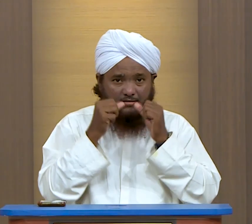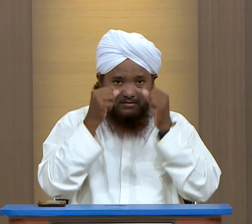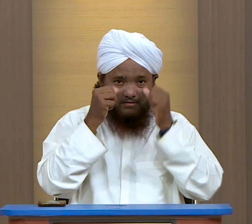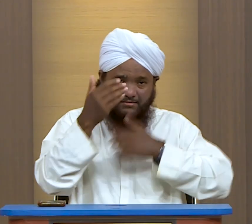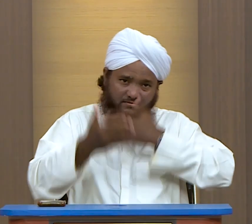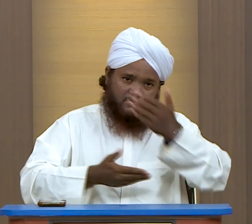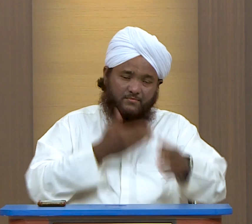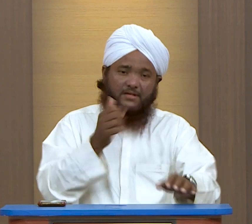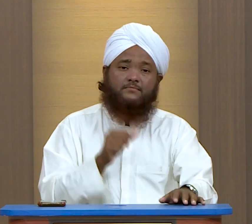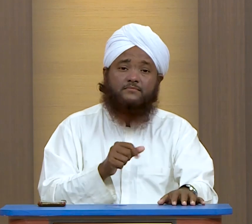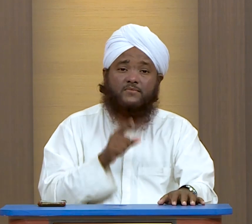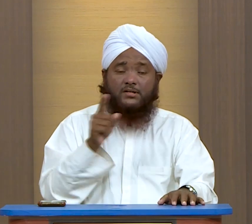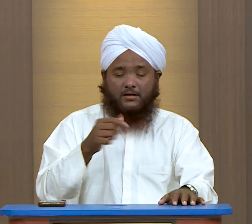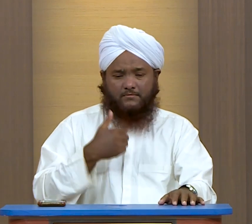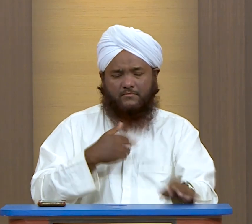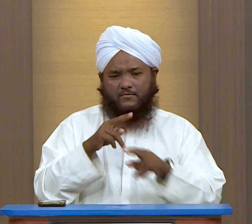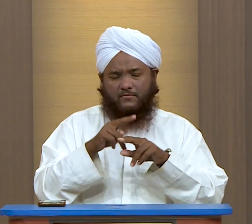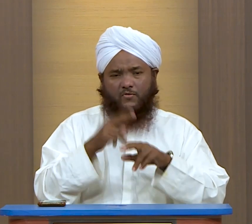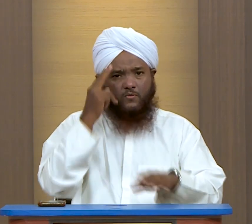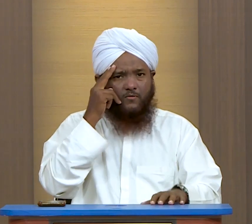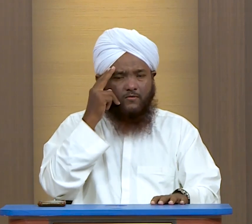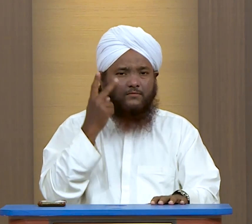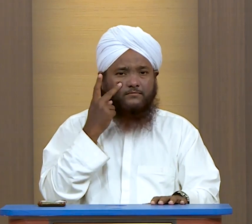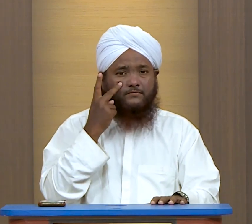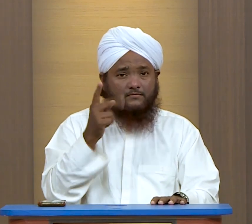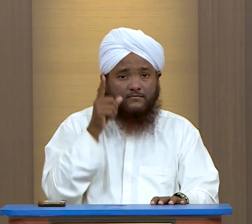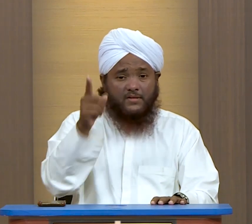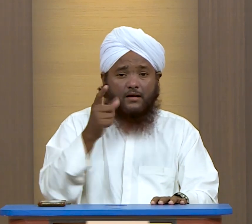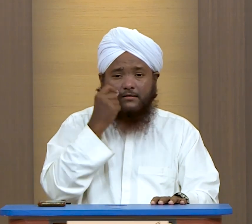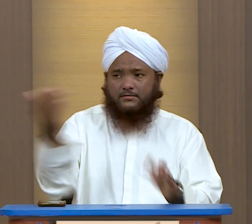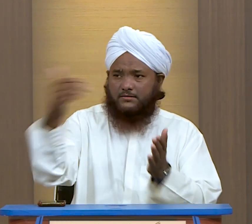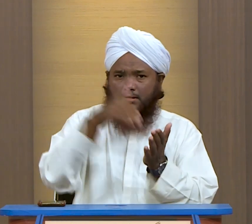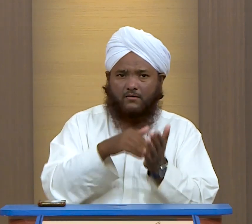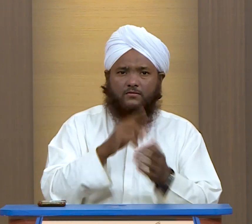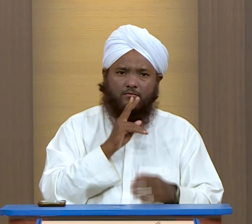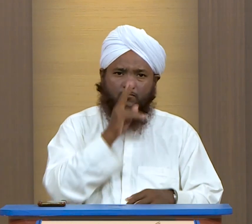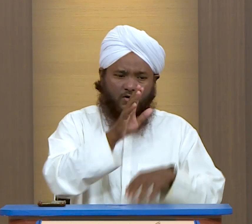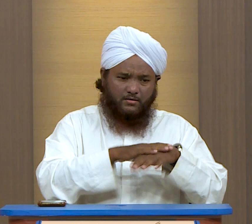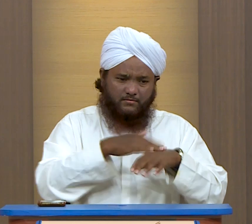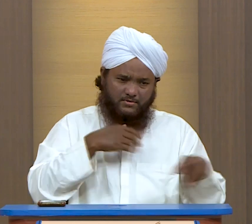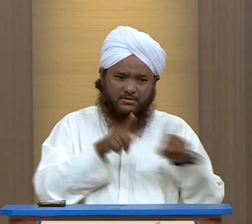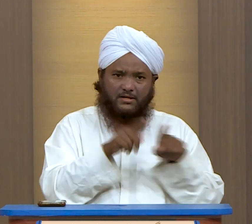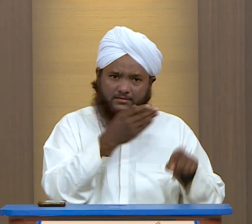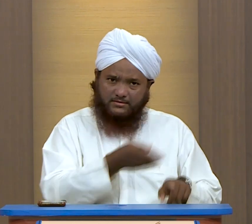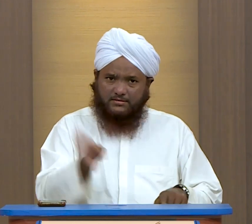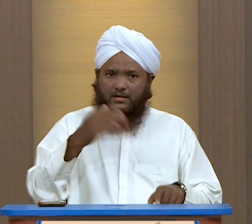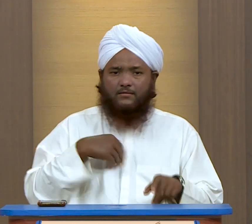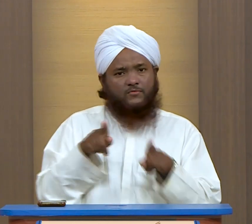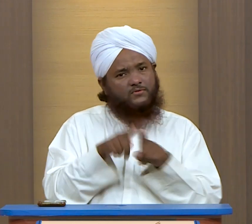ارشاد فرمایا، میں نے خواب دیکھا کہ ایک شخص میرے پاس آیا اور کہا میرے ساتھ چلیے۔ میں اس کے ساتھ چل دیا۔